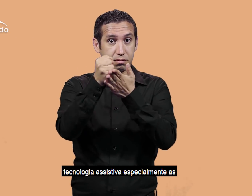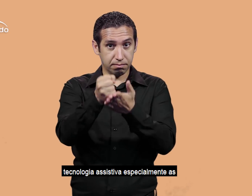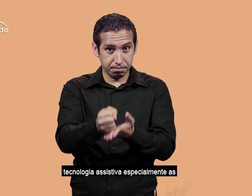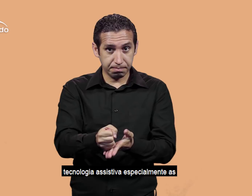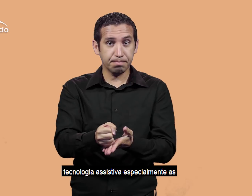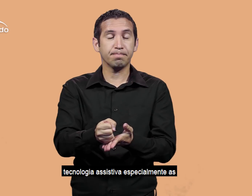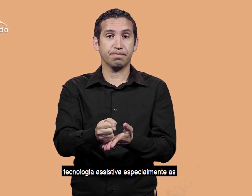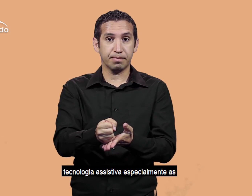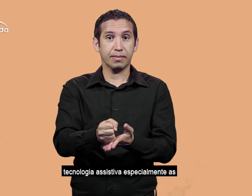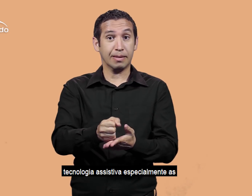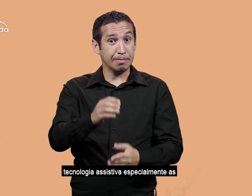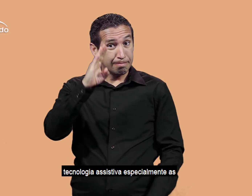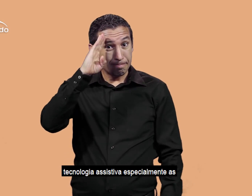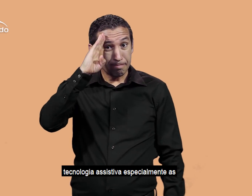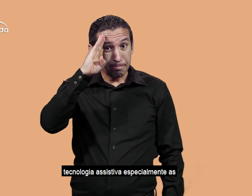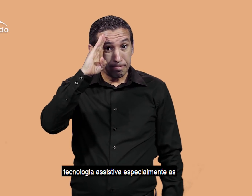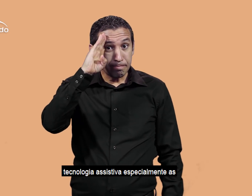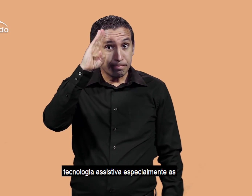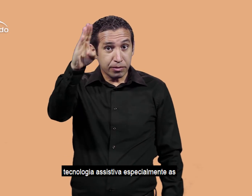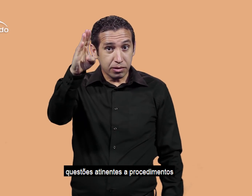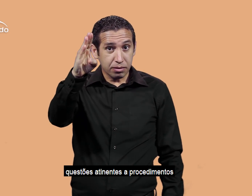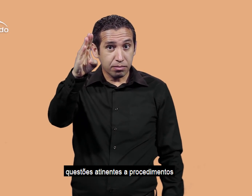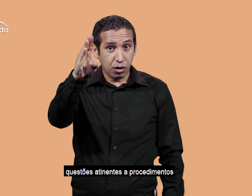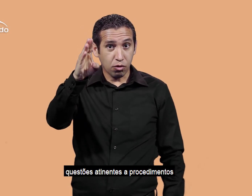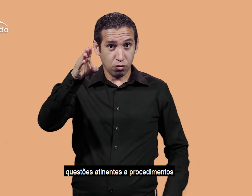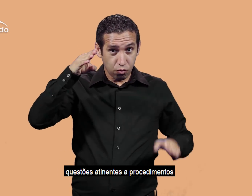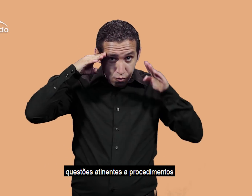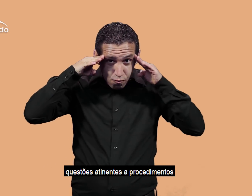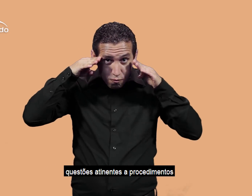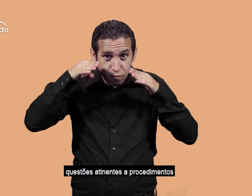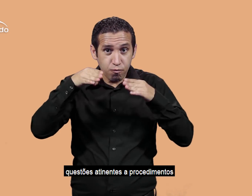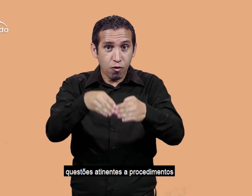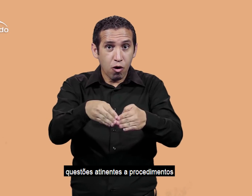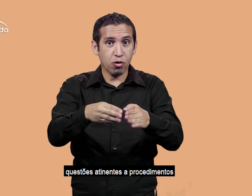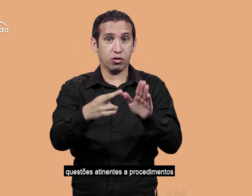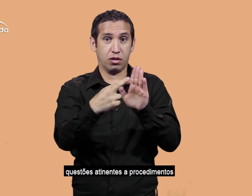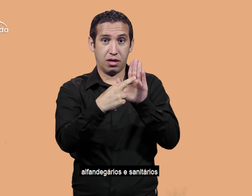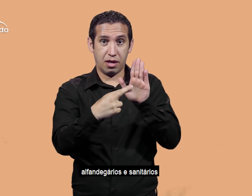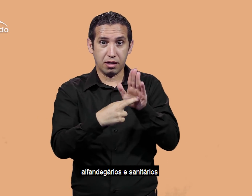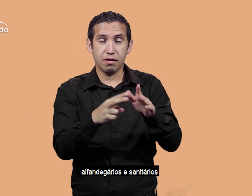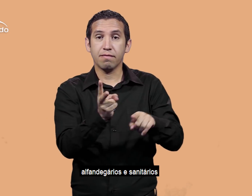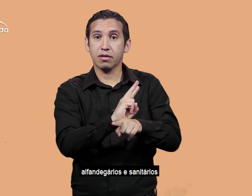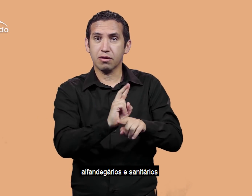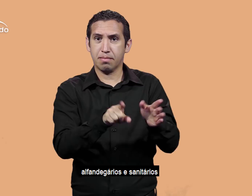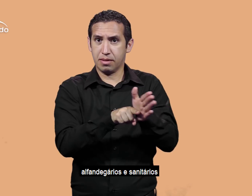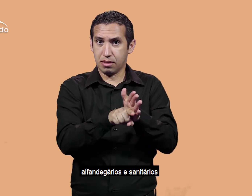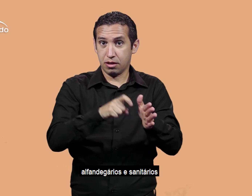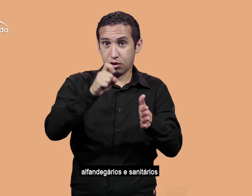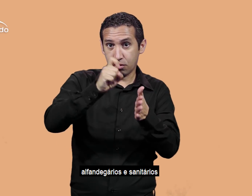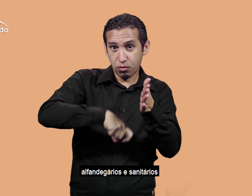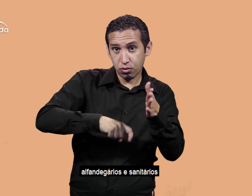assistiva especialmente as questões atinentes a procedimentos alfandegários e sanitários